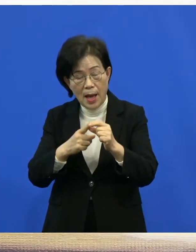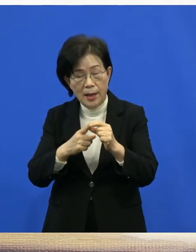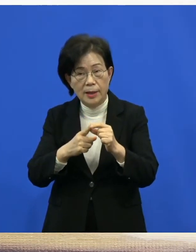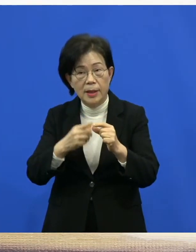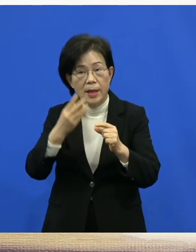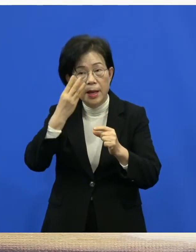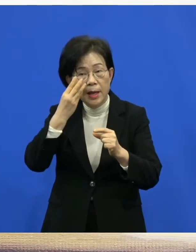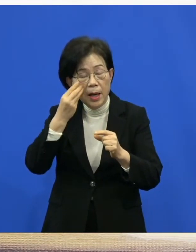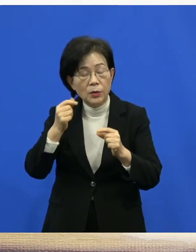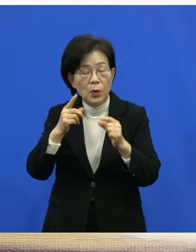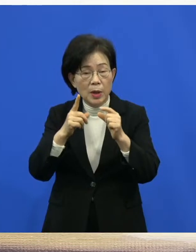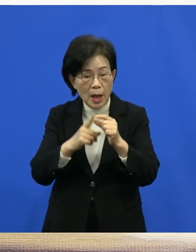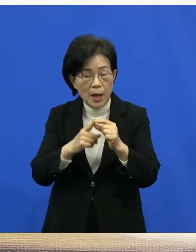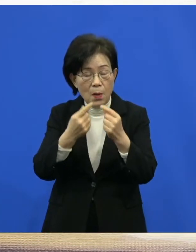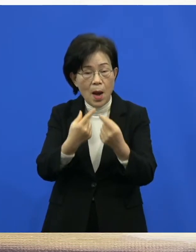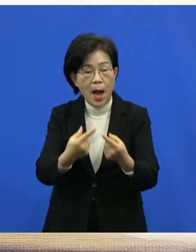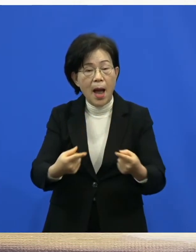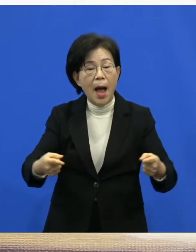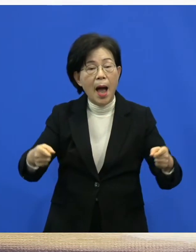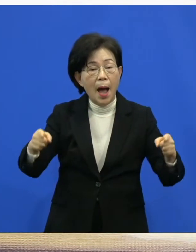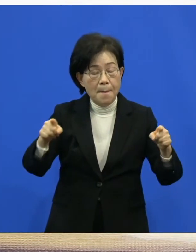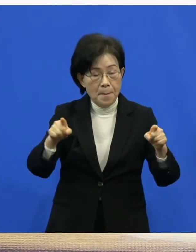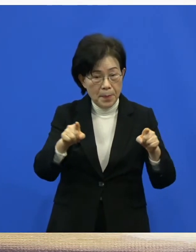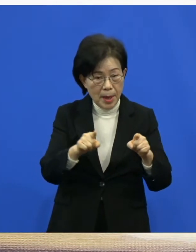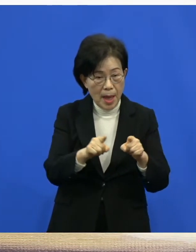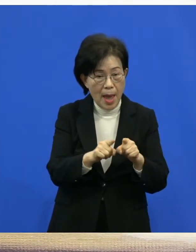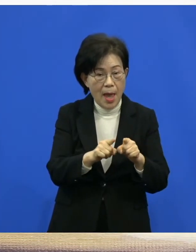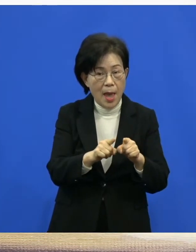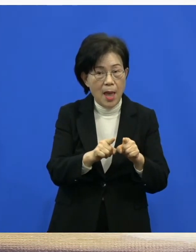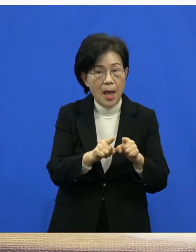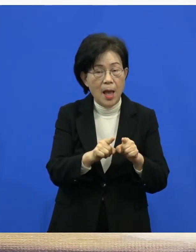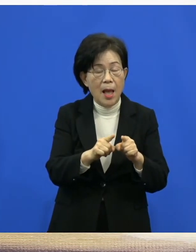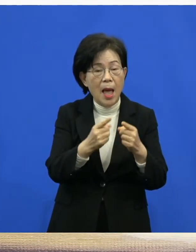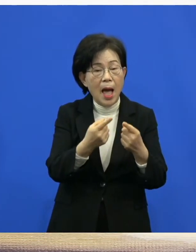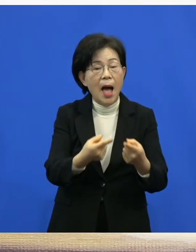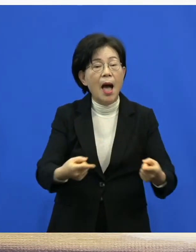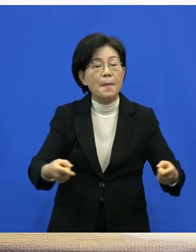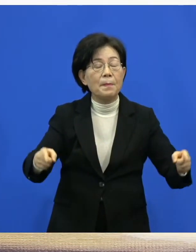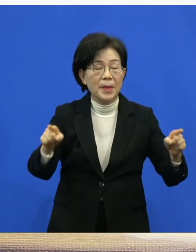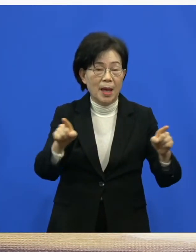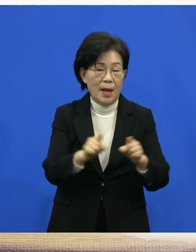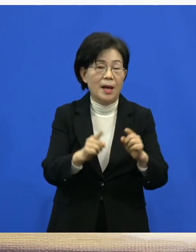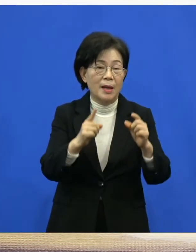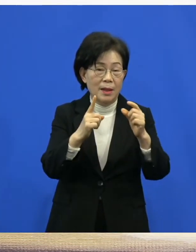이 형통이라는 단어와 함께 따라다니는 단어가 있는데 그게 함께라는 단어예요.